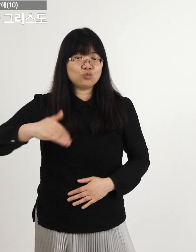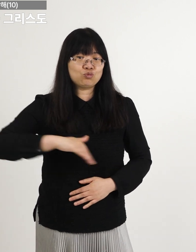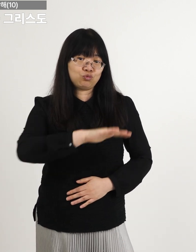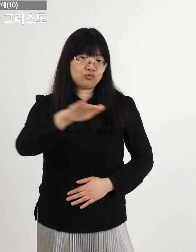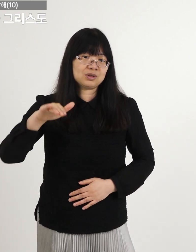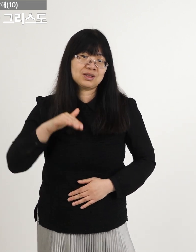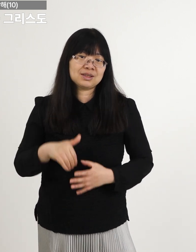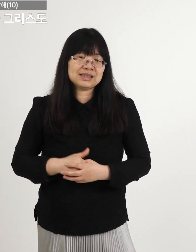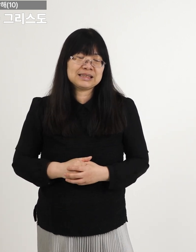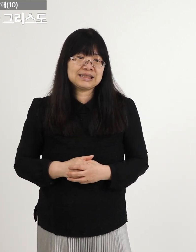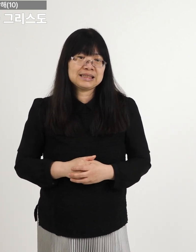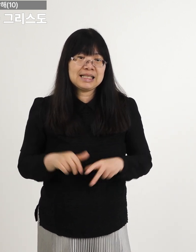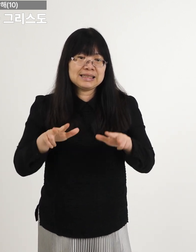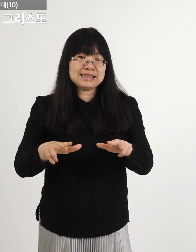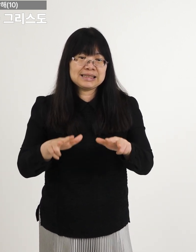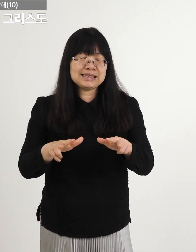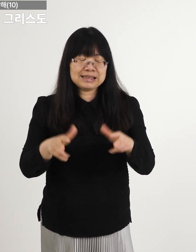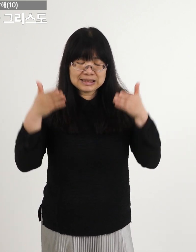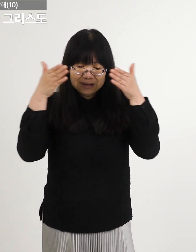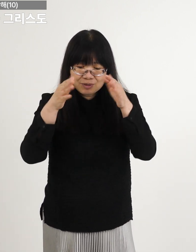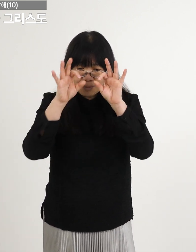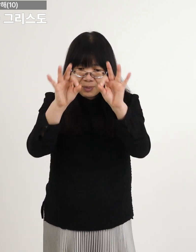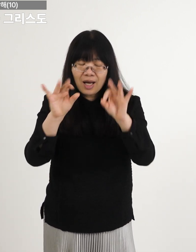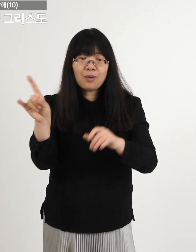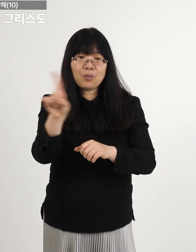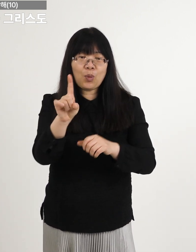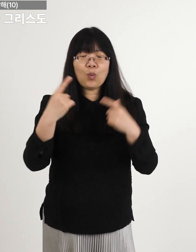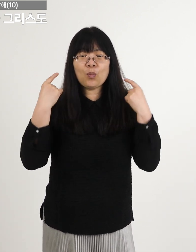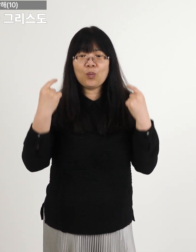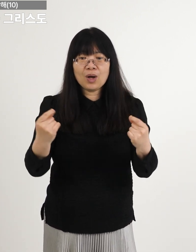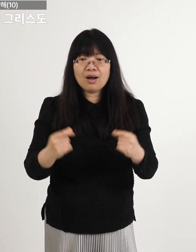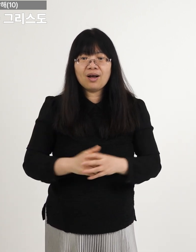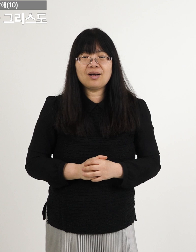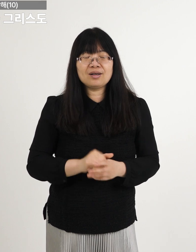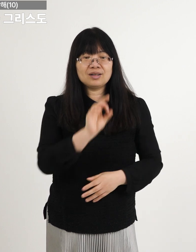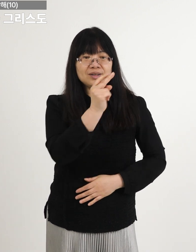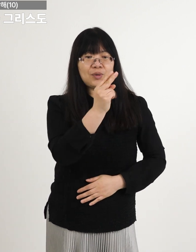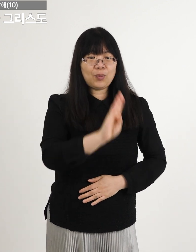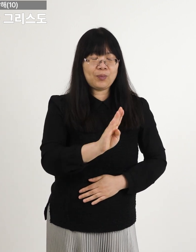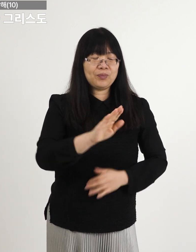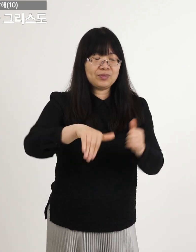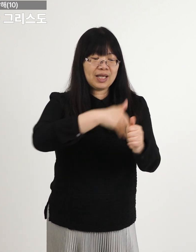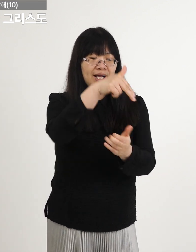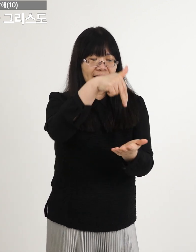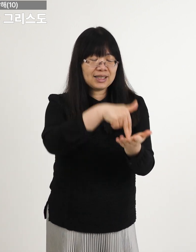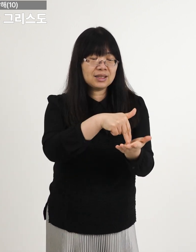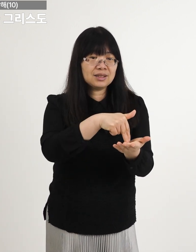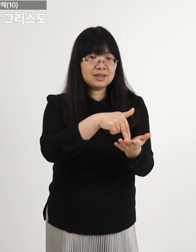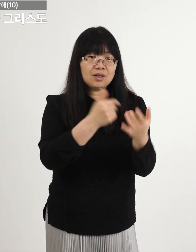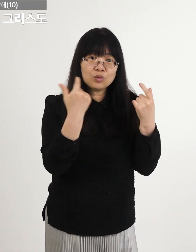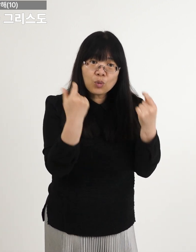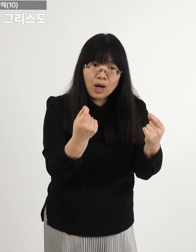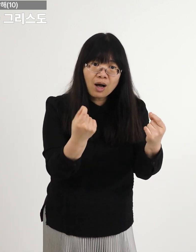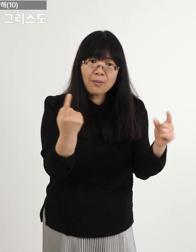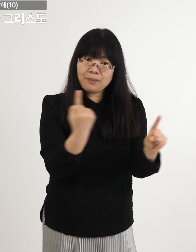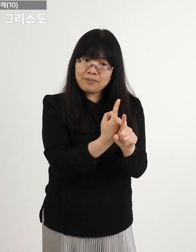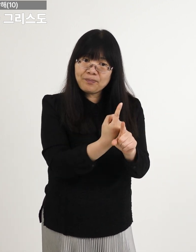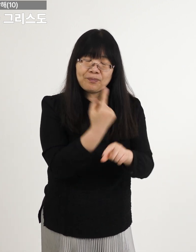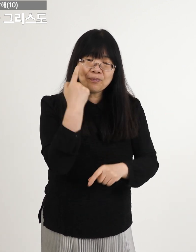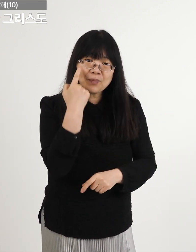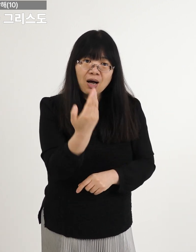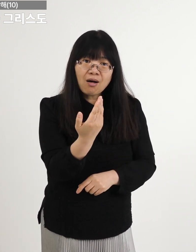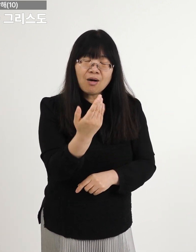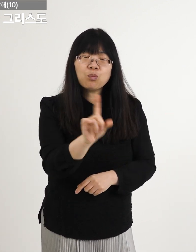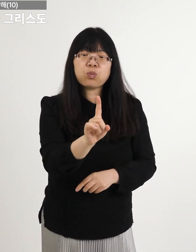우리는 여기서 주목할 것은 여전히 욥의 상황은 그대로입니까? 바뀌었다는